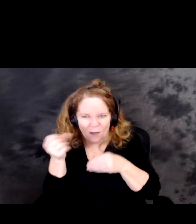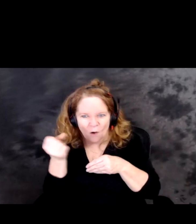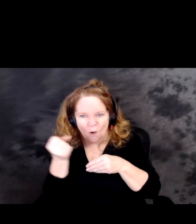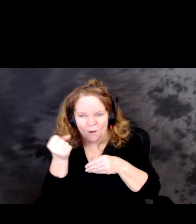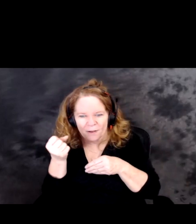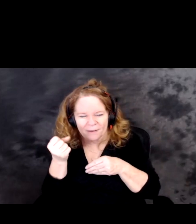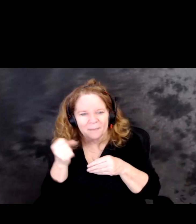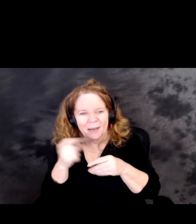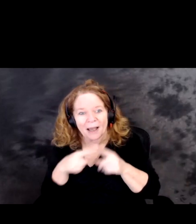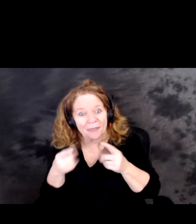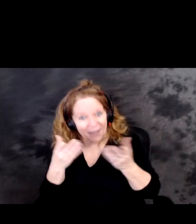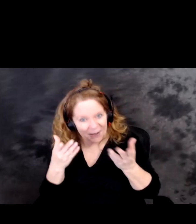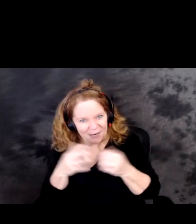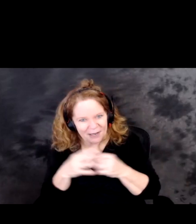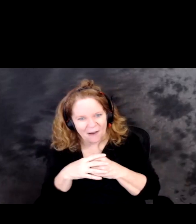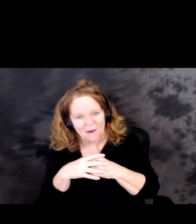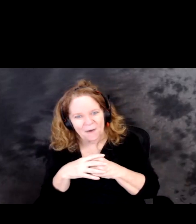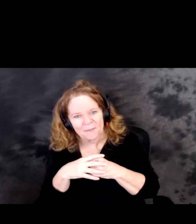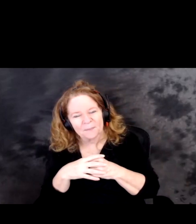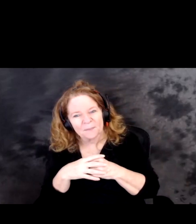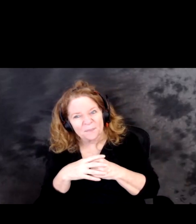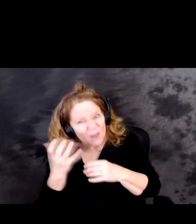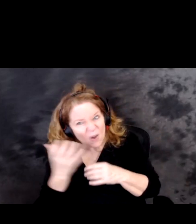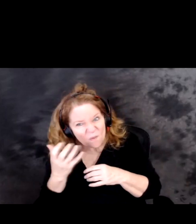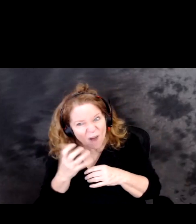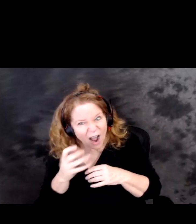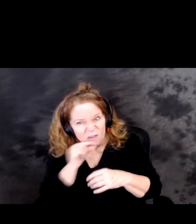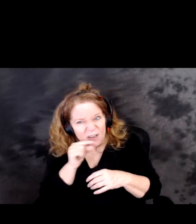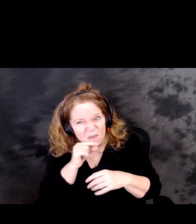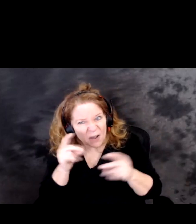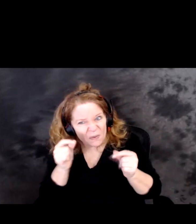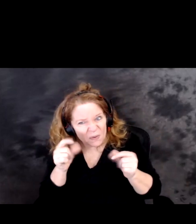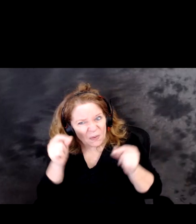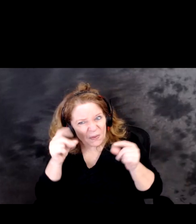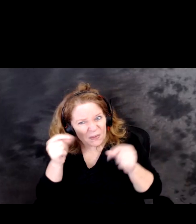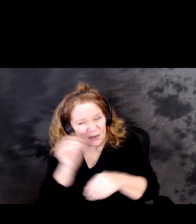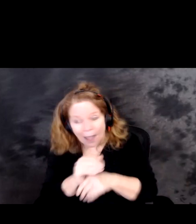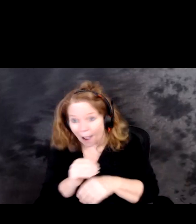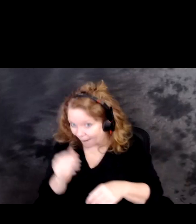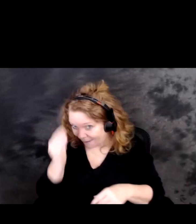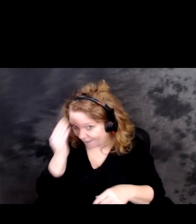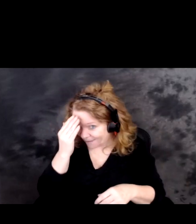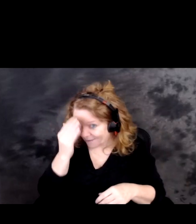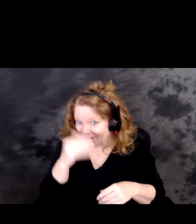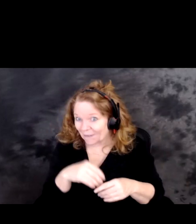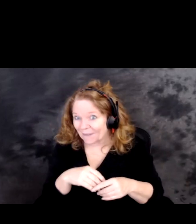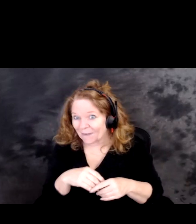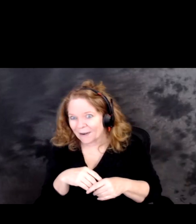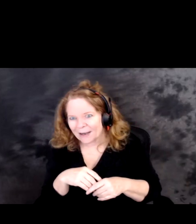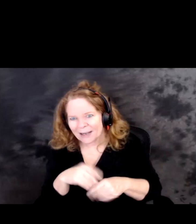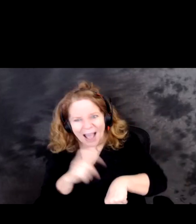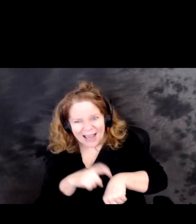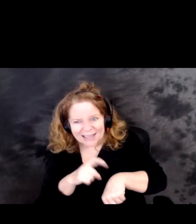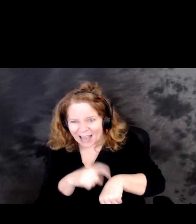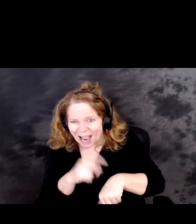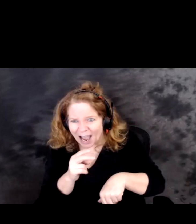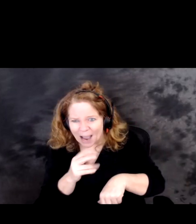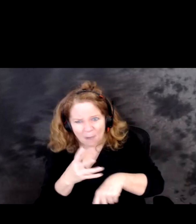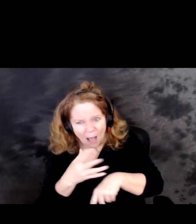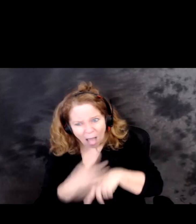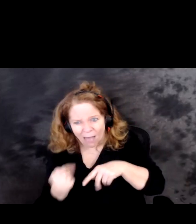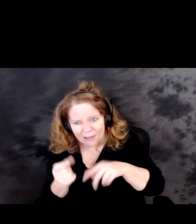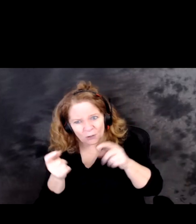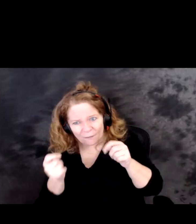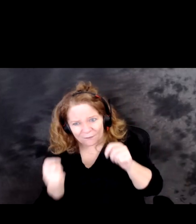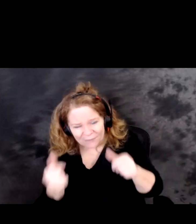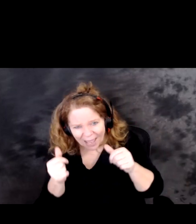de colocar aquí en su lugar. ¡Ay, Gwen! ¡Lo hiciste tan rápido! Sí, es que el tiempo